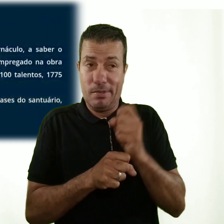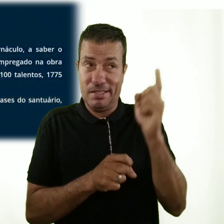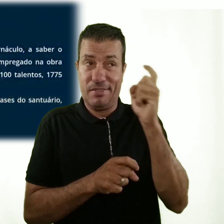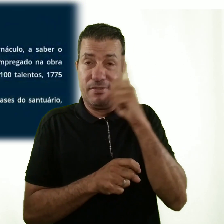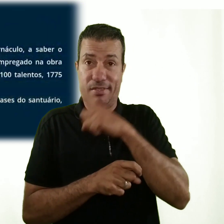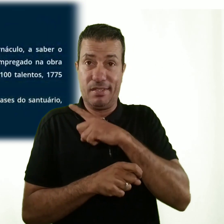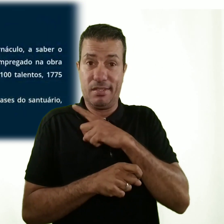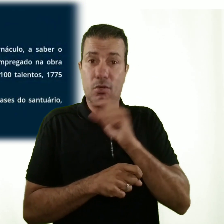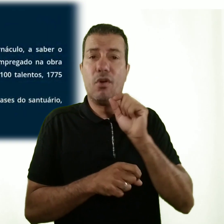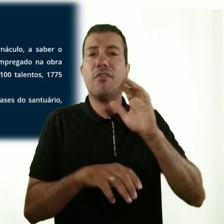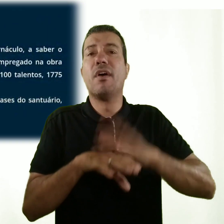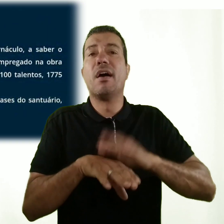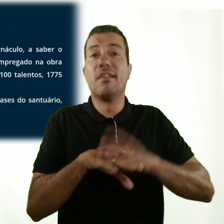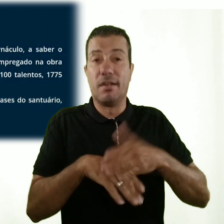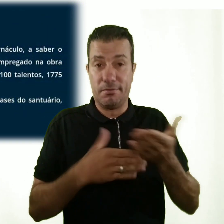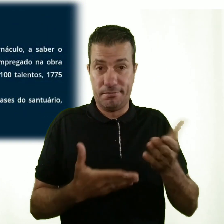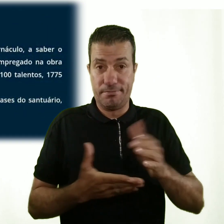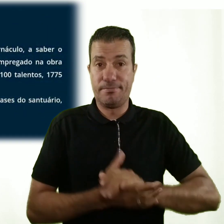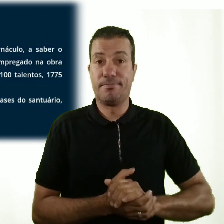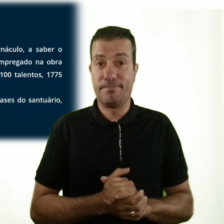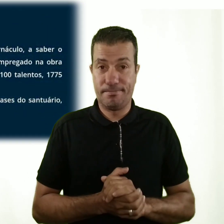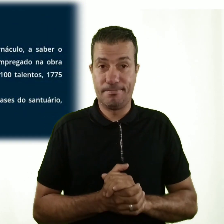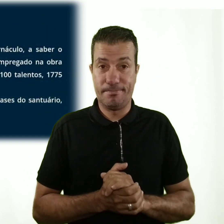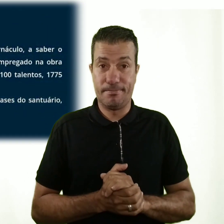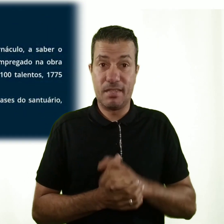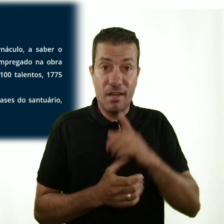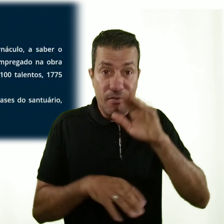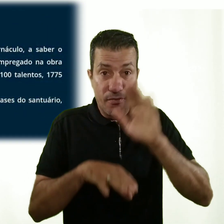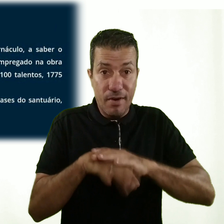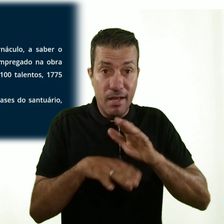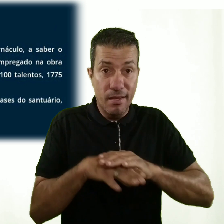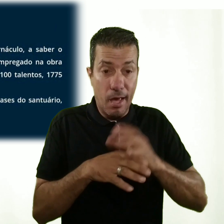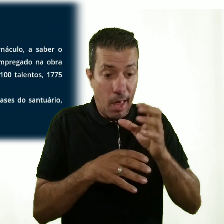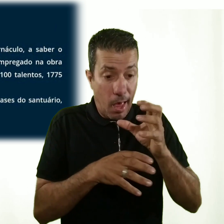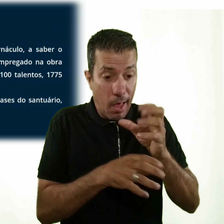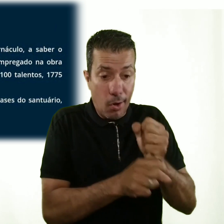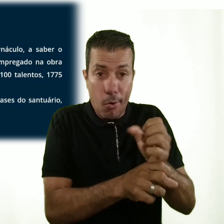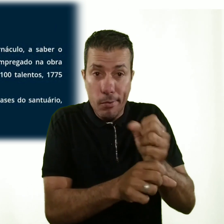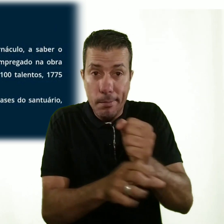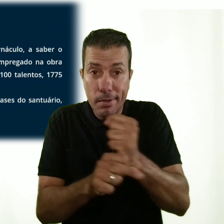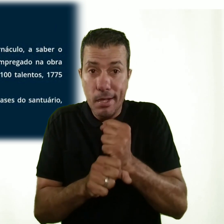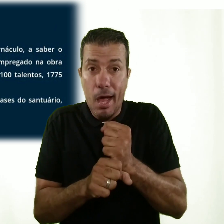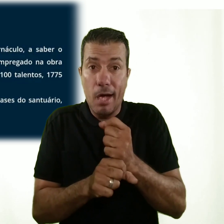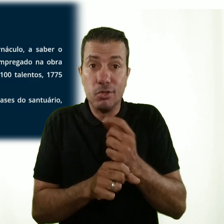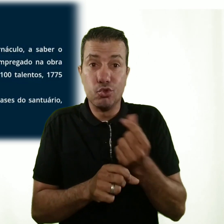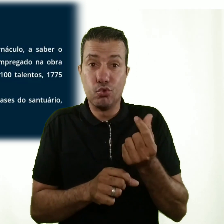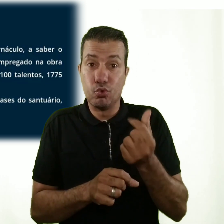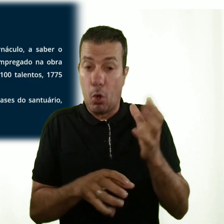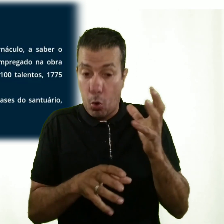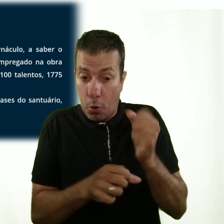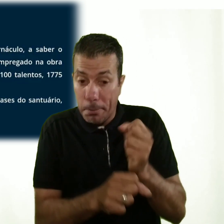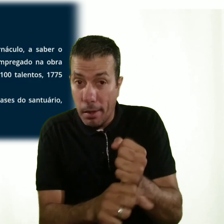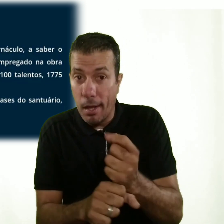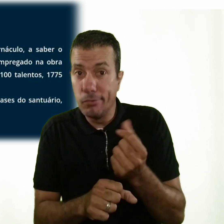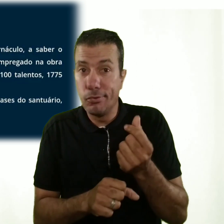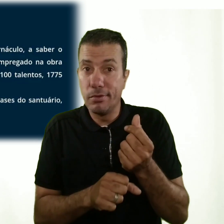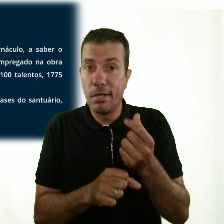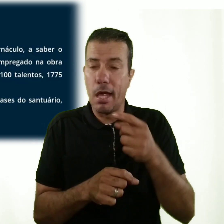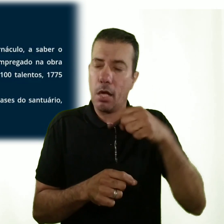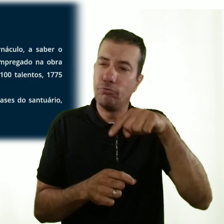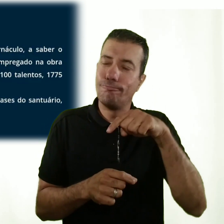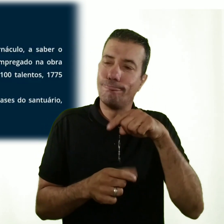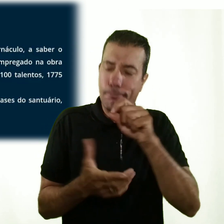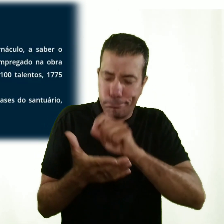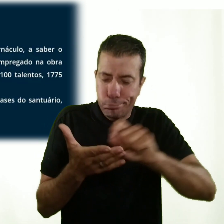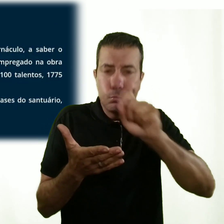aqui de novo. Você tem que fazer uma contabilidade de custos. Sabe o que é contabilidade de custos? É você marcar